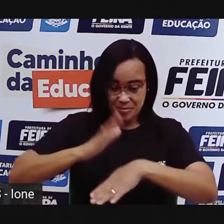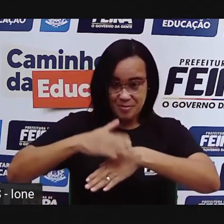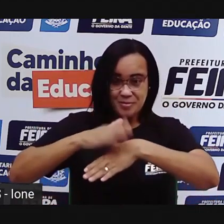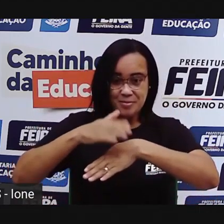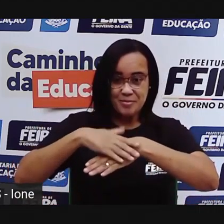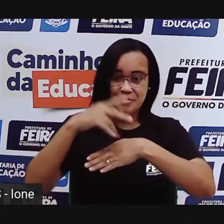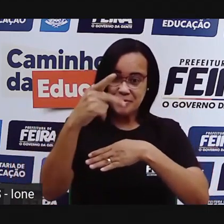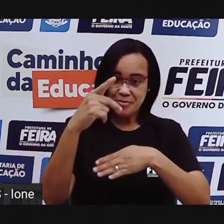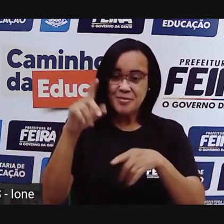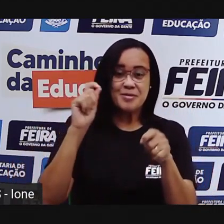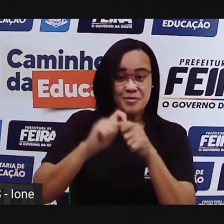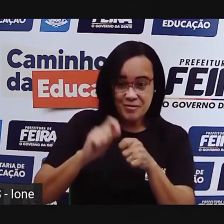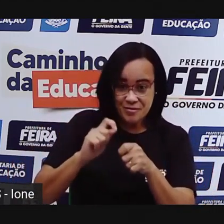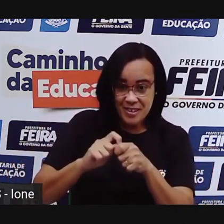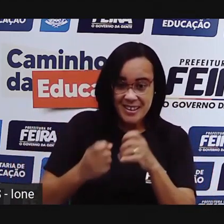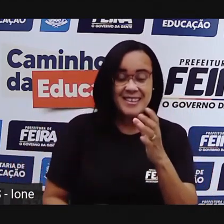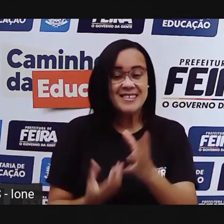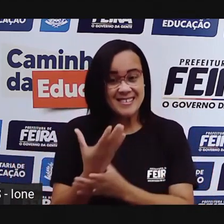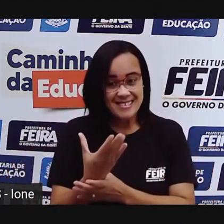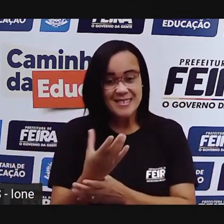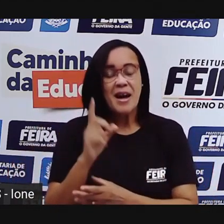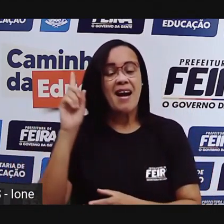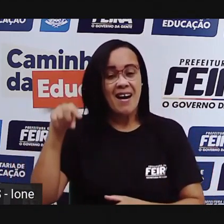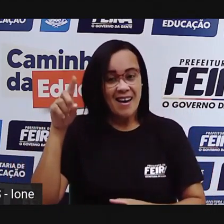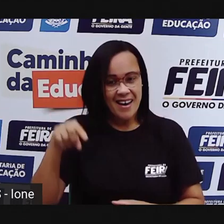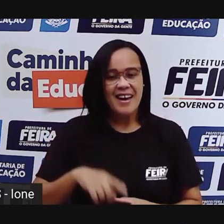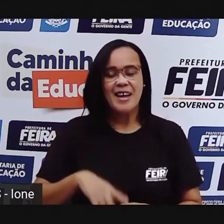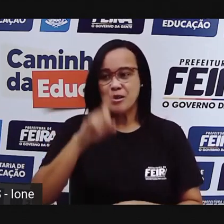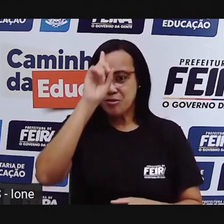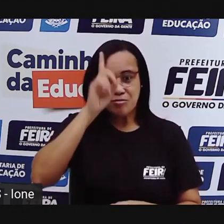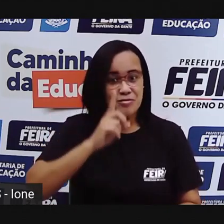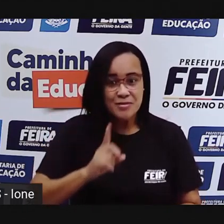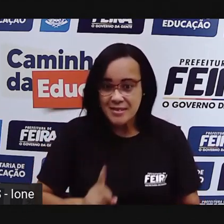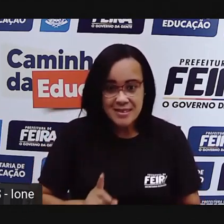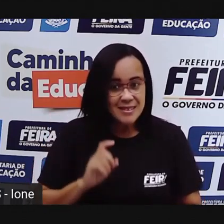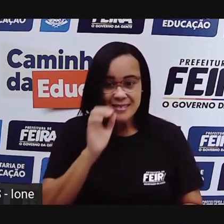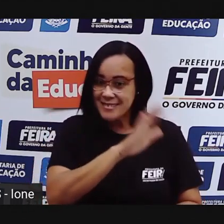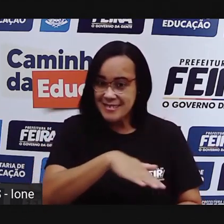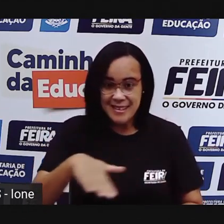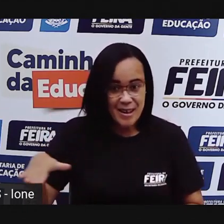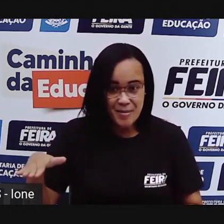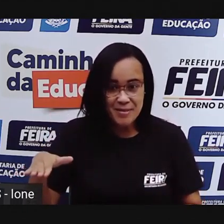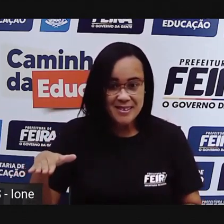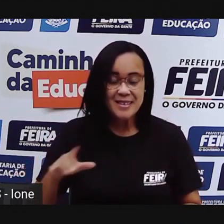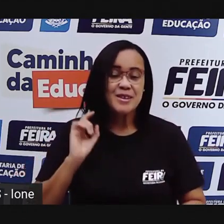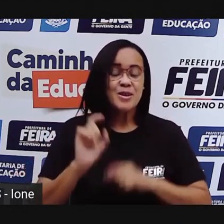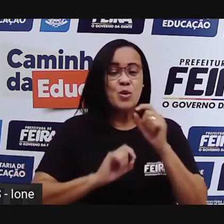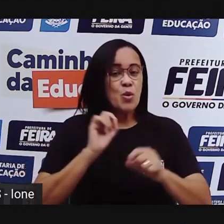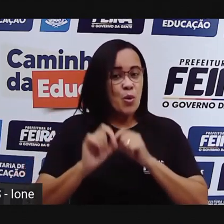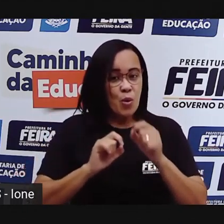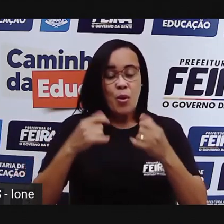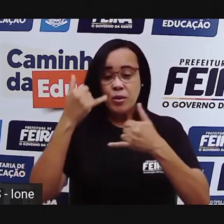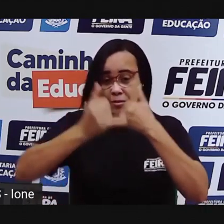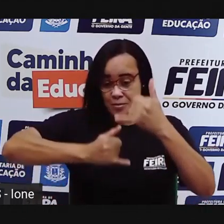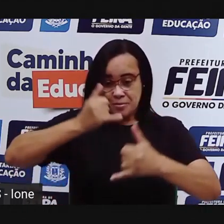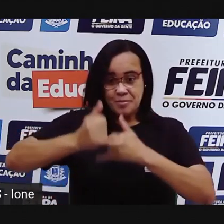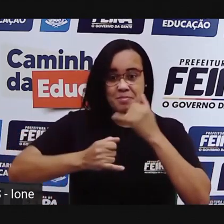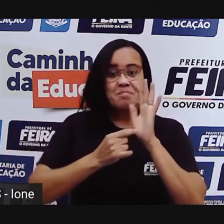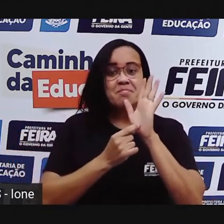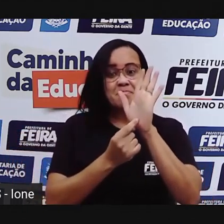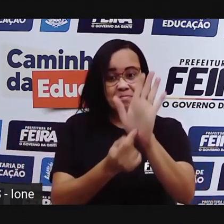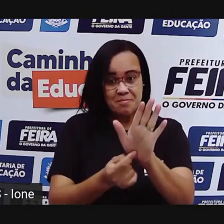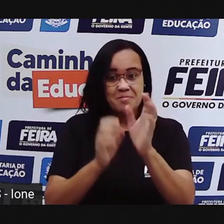Isso mesmo, meninada! E vocês não sabem! Ah! O brinquedo que eu vou ensinar para vocês